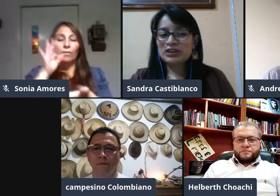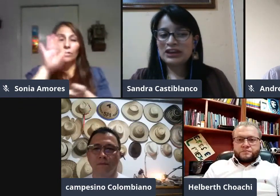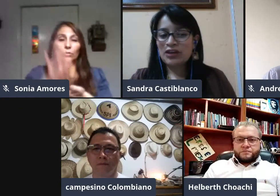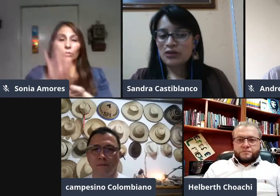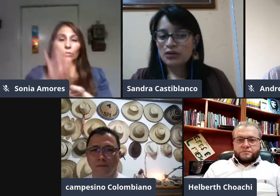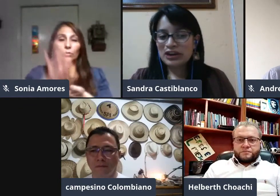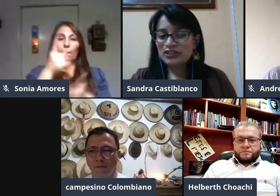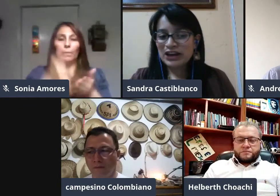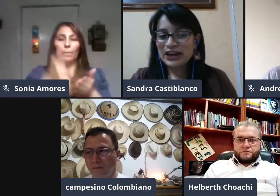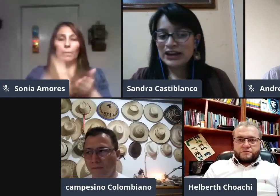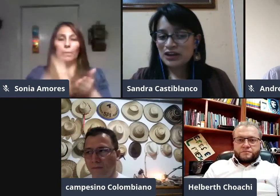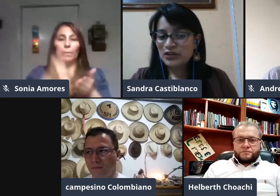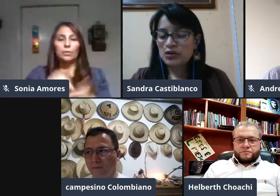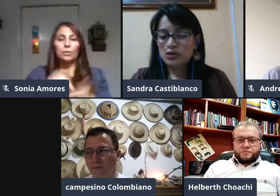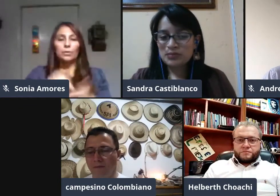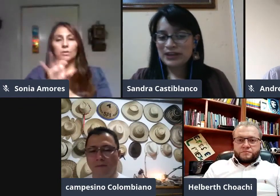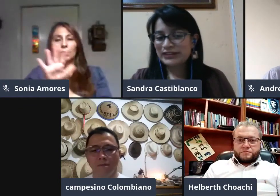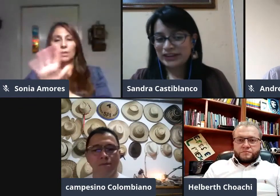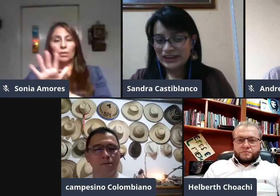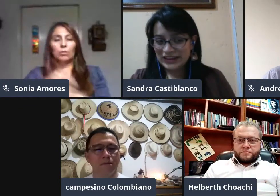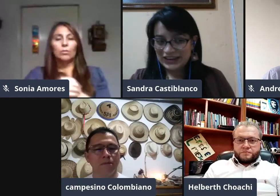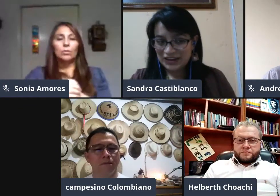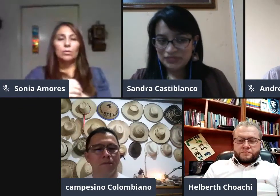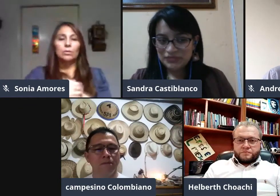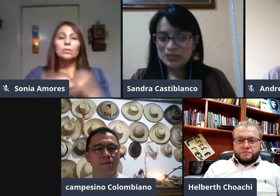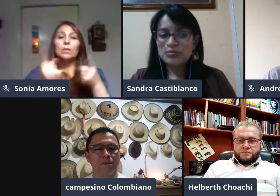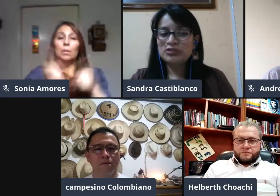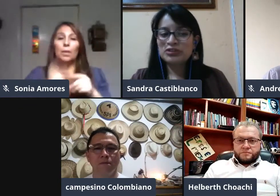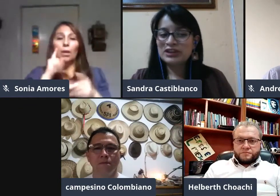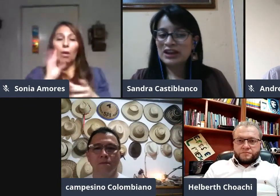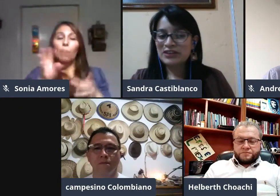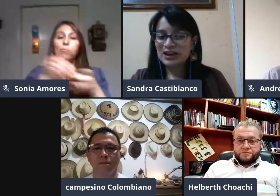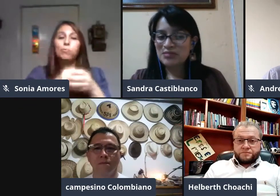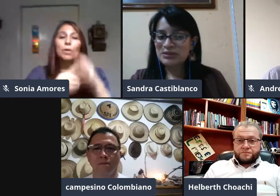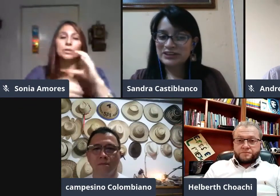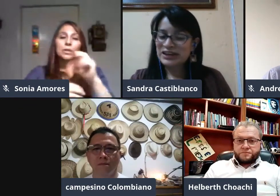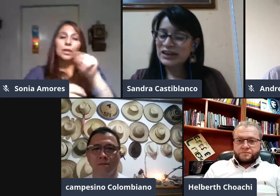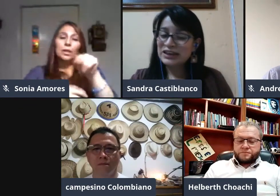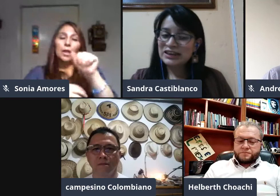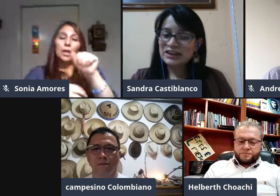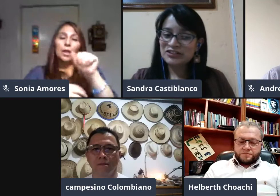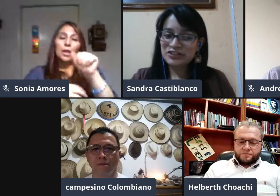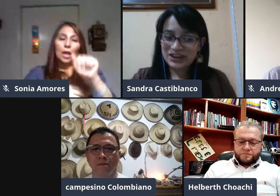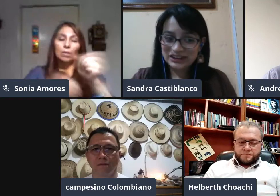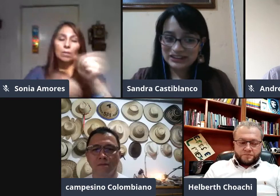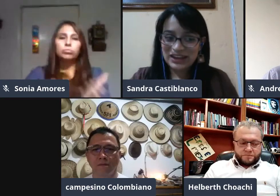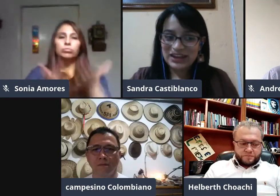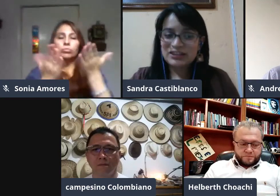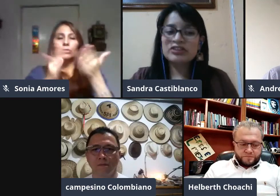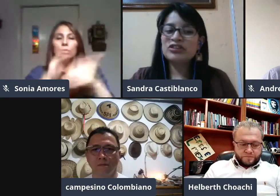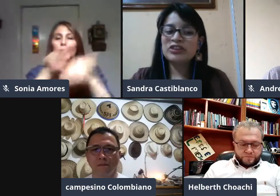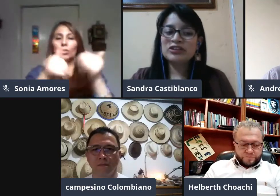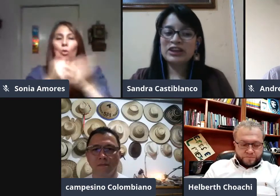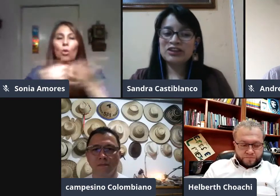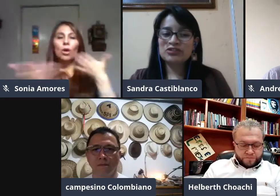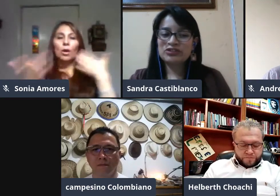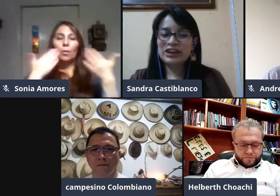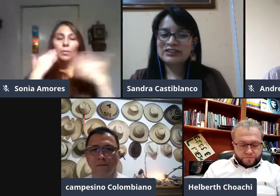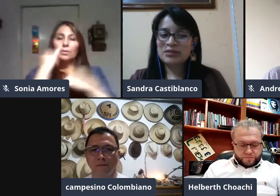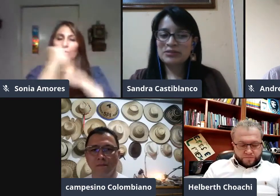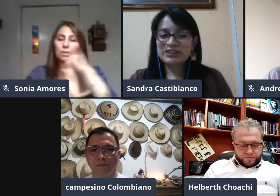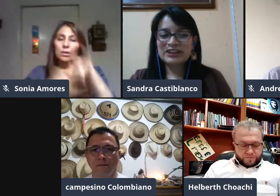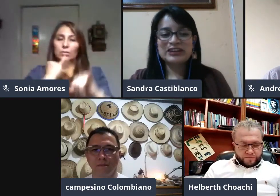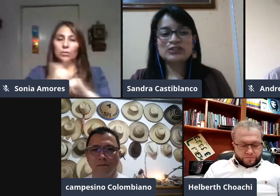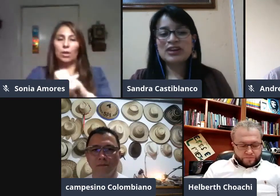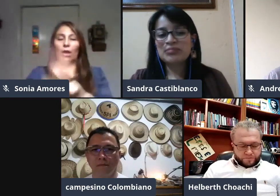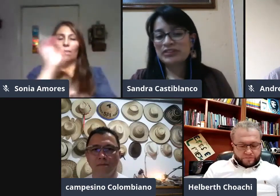del Coordinador Nacional Agrario de Colombia, CNA, impulsor de la Vía Campesina Internacional, defensor de los derechos de